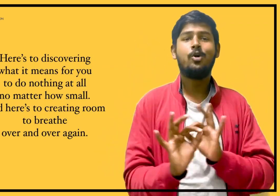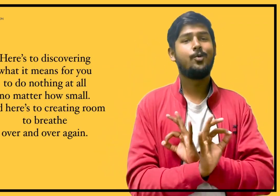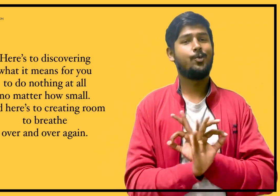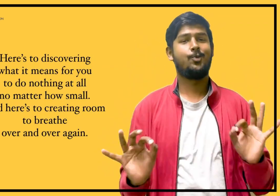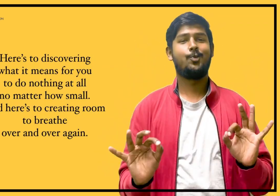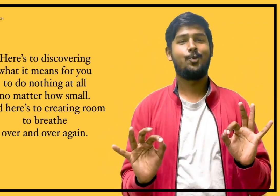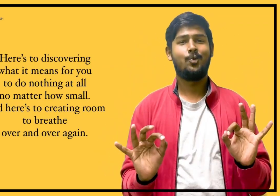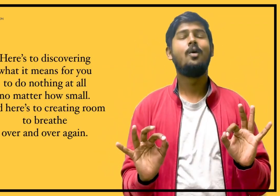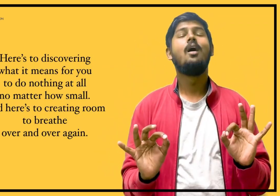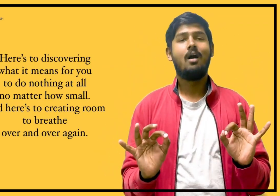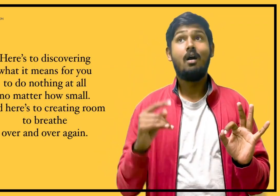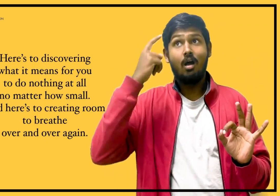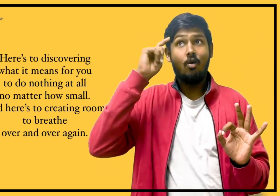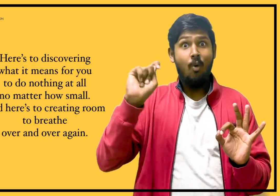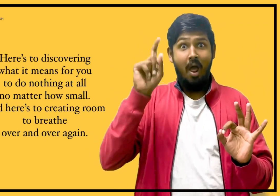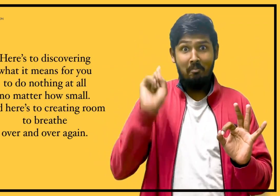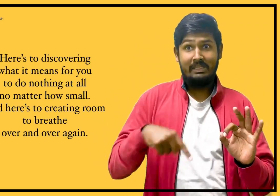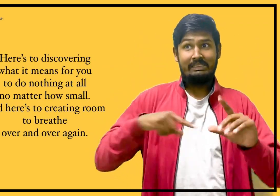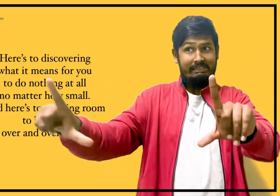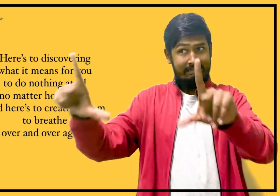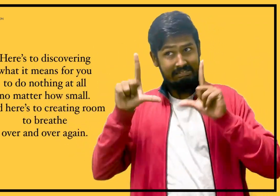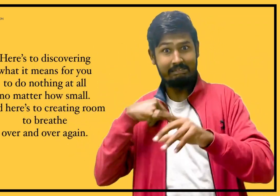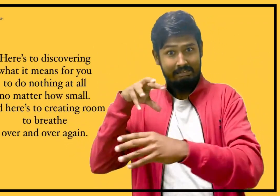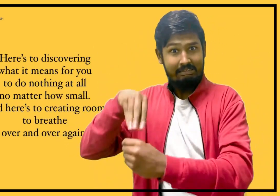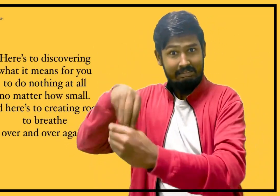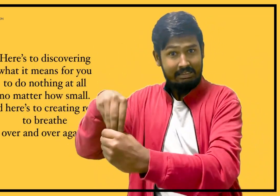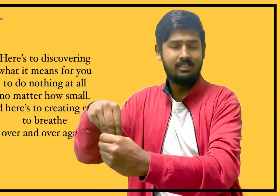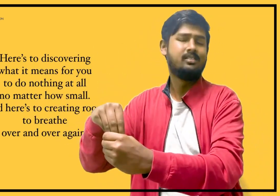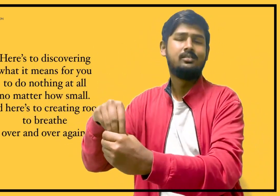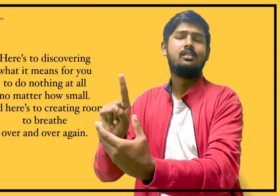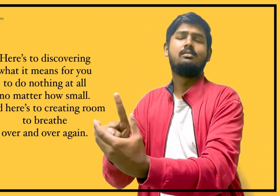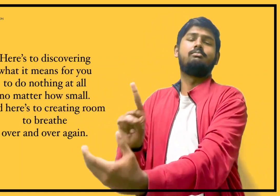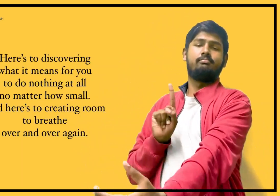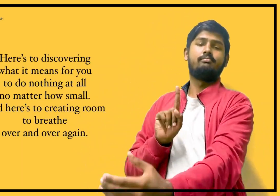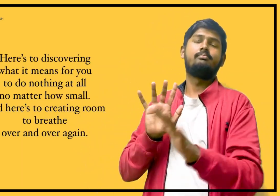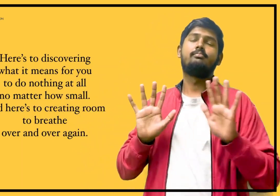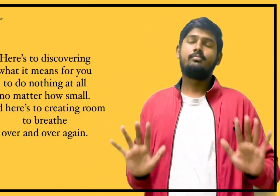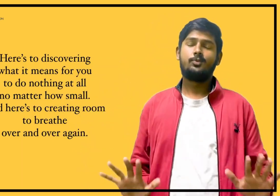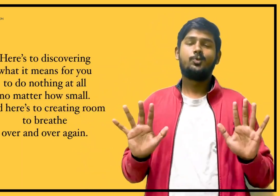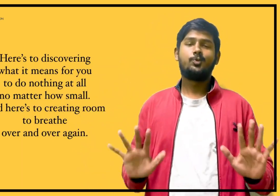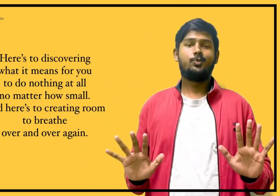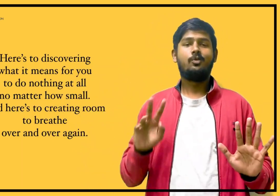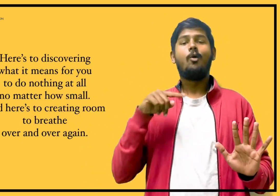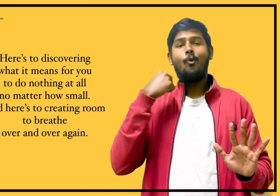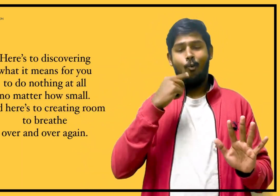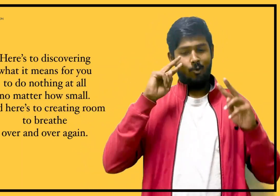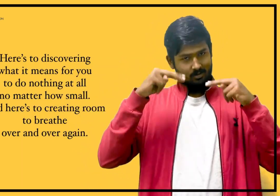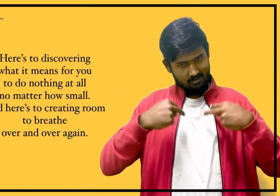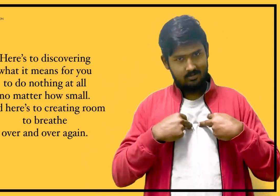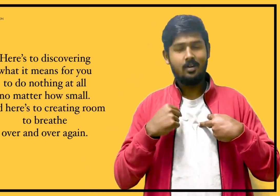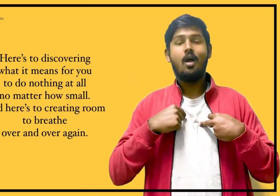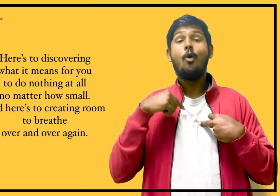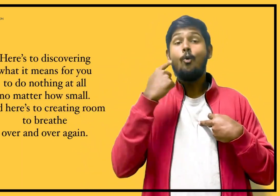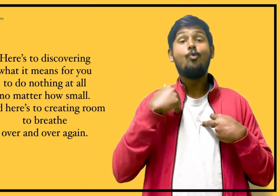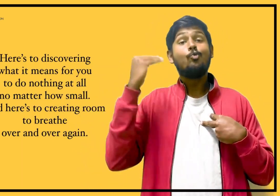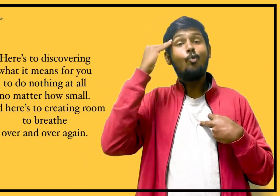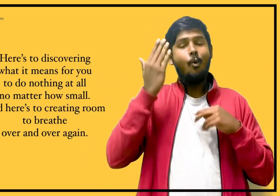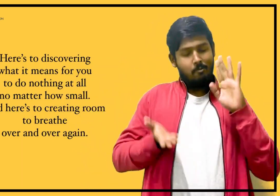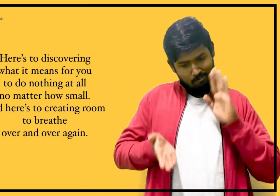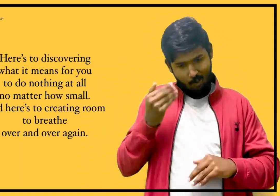है, जिसको हम कहते हैं डू नथिंग, मतलब आप कुछ भी नहीं करना चाहते हैं। तो आप शांति से बैठिए, अपने आप को समझिए आप कौन है,